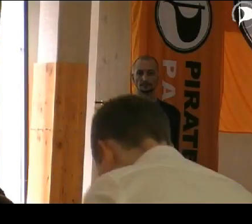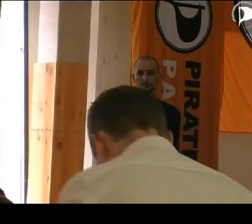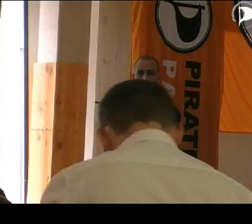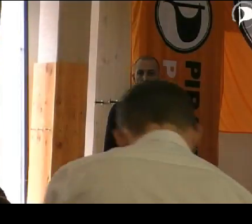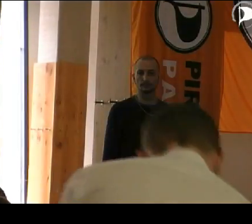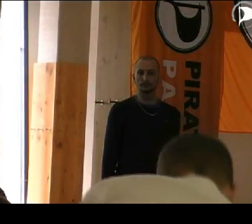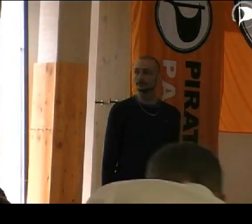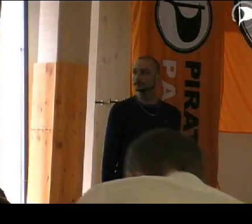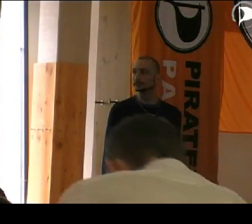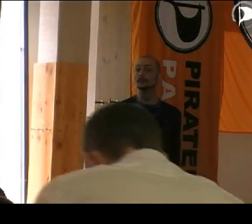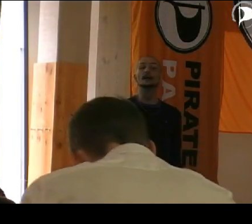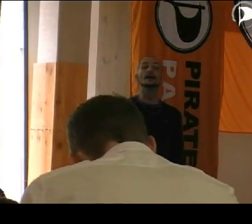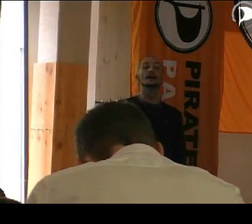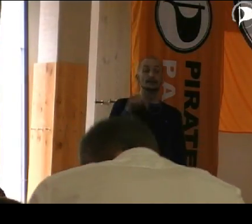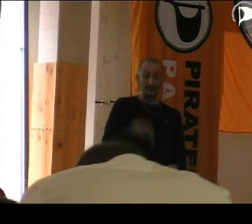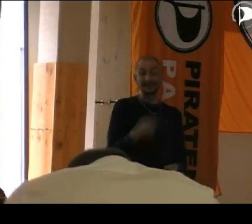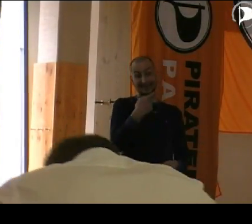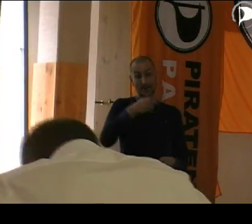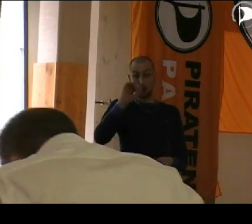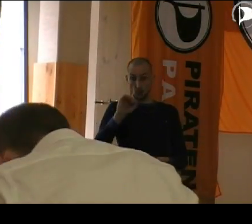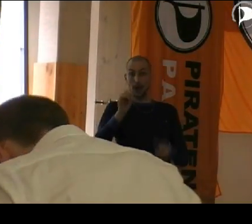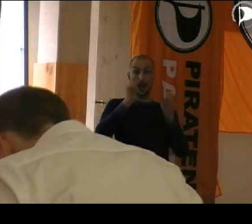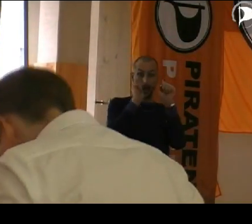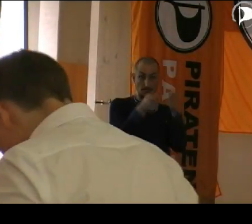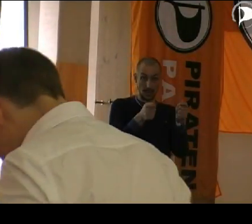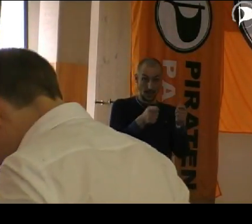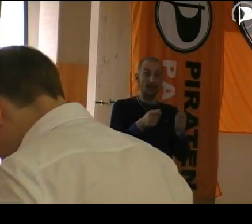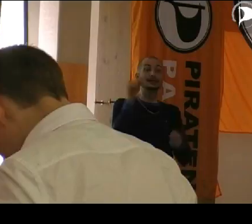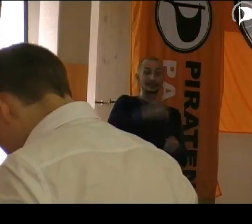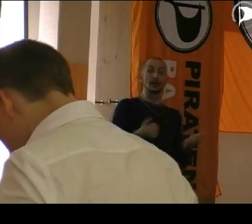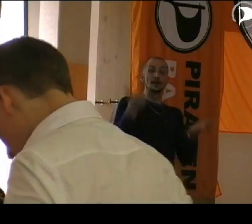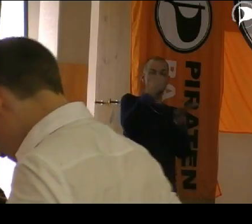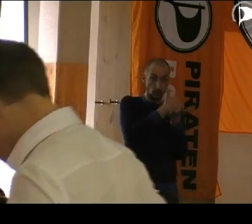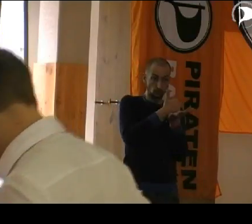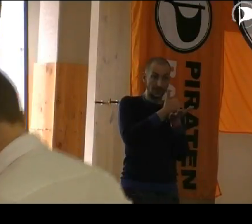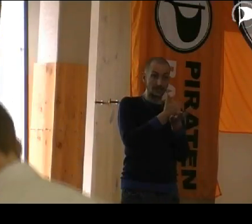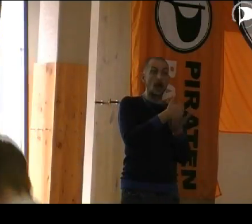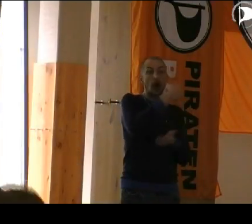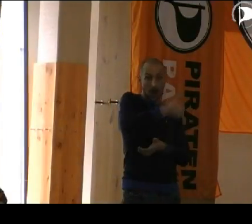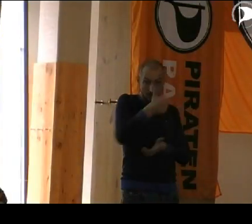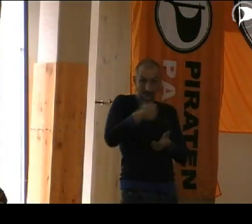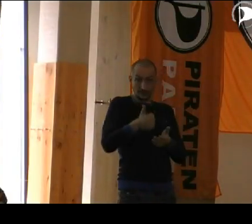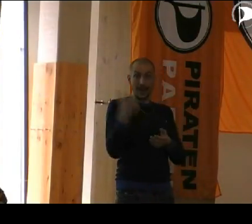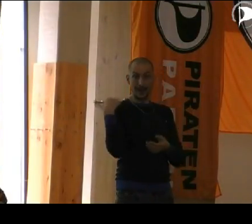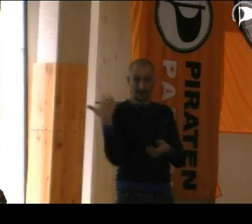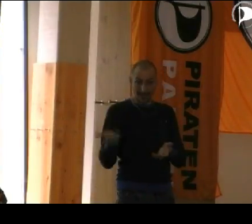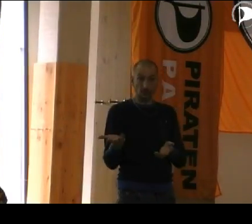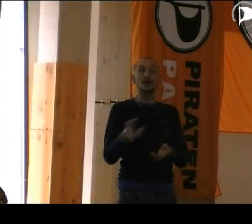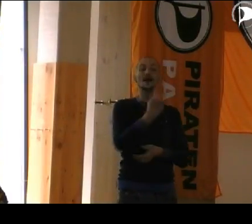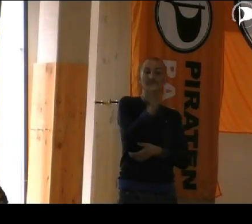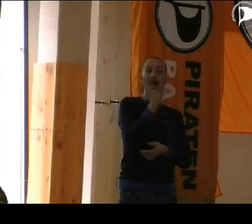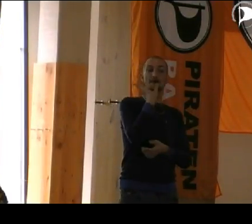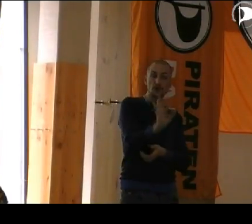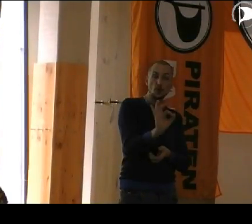gut dann stimmen über den geo antrag ob wir den vorstand einzelne entlasten wenn sie jetzt ab wer ist dafür